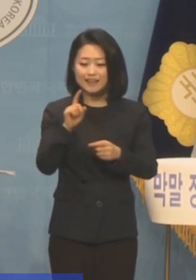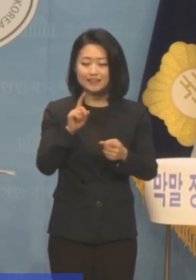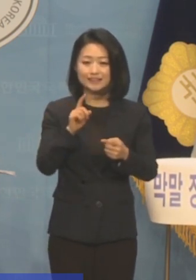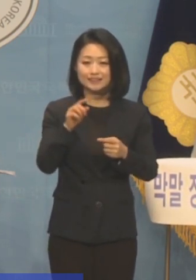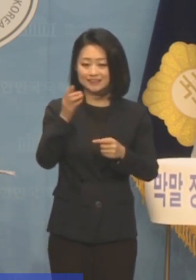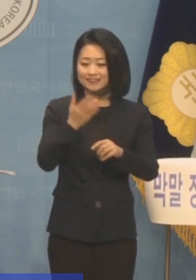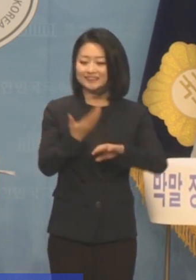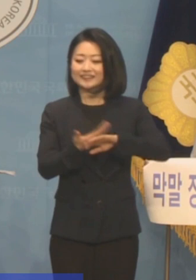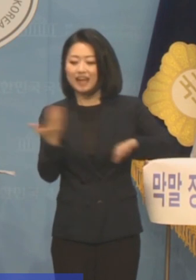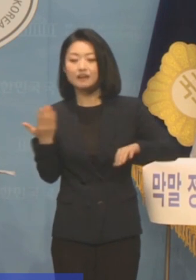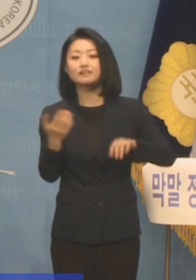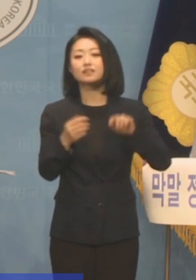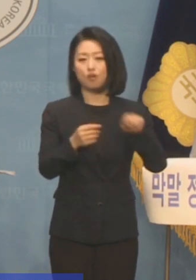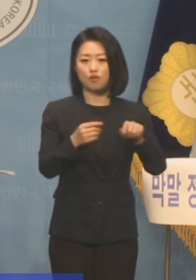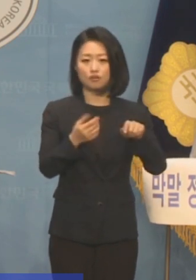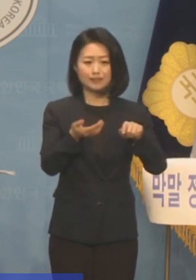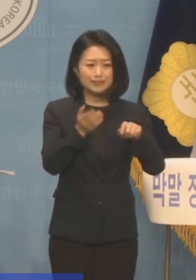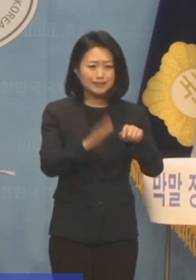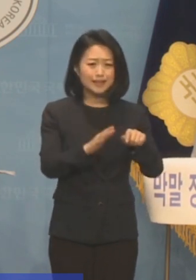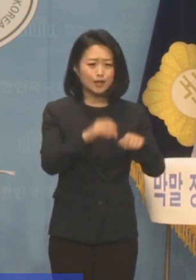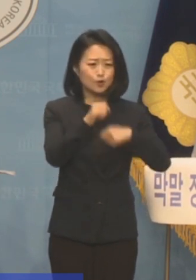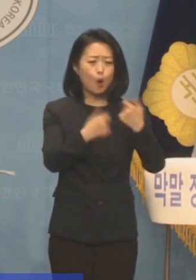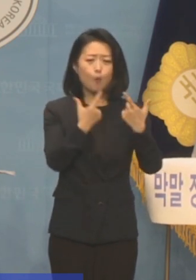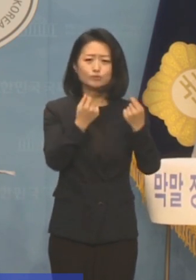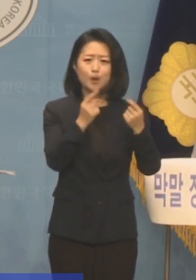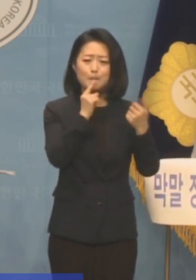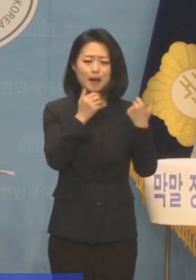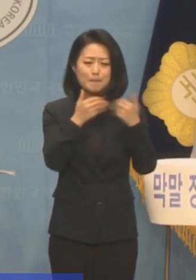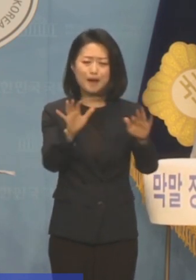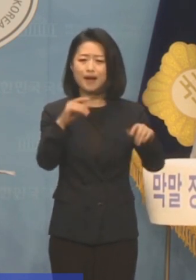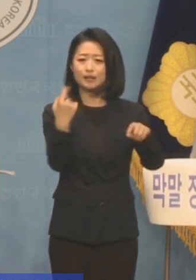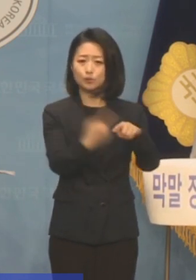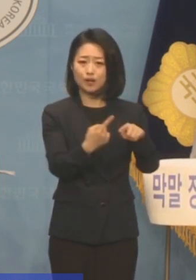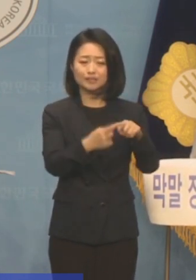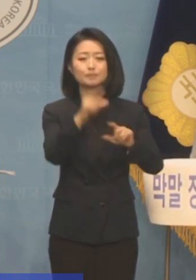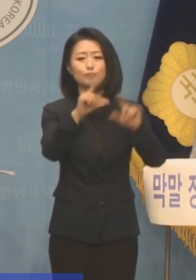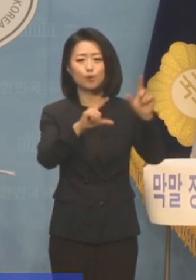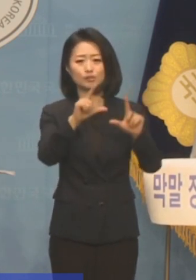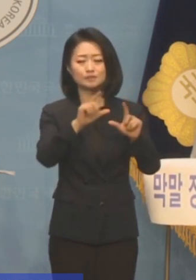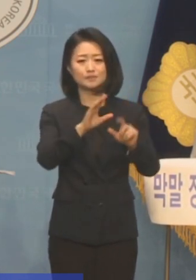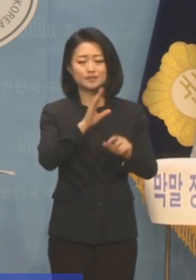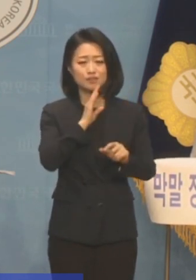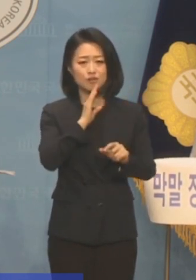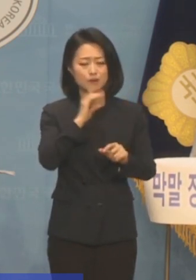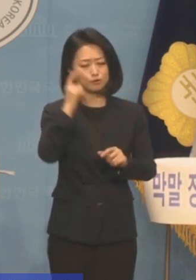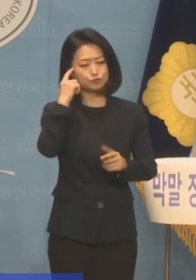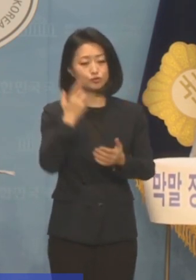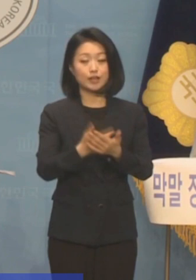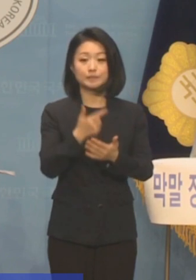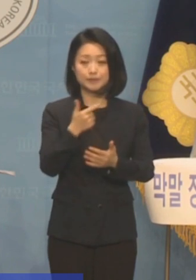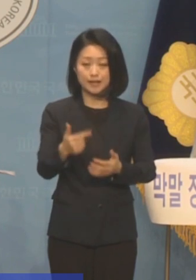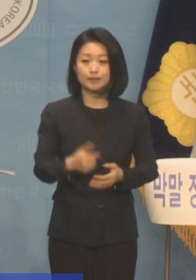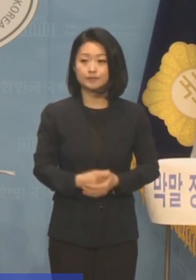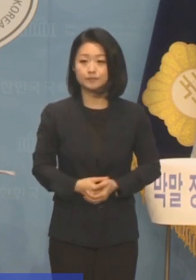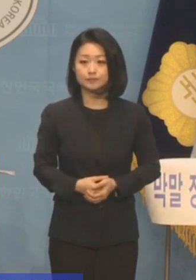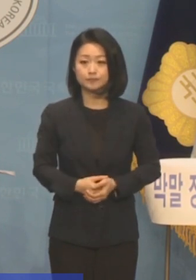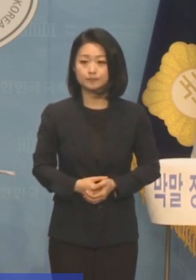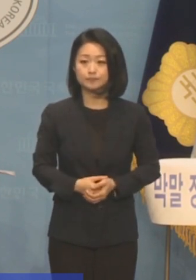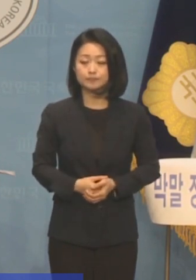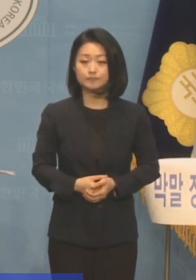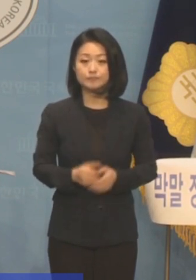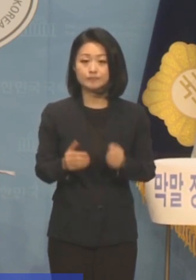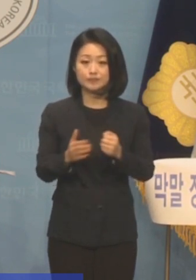언행으로 인간이 할 수 없는 한계가 어디인지를 경악하게 하고 있는 모습에 경천동지할 수밖에 없습니다